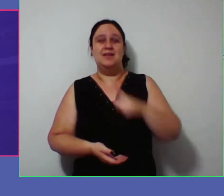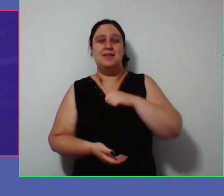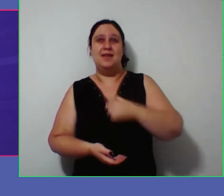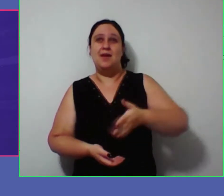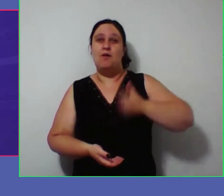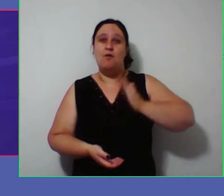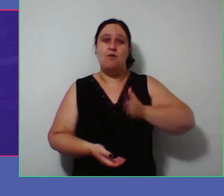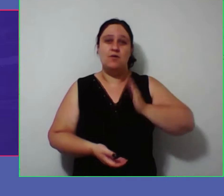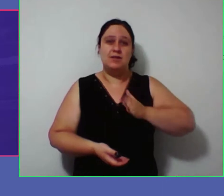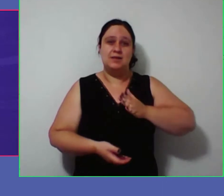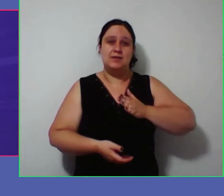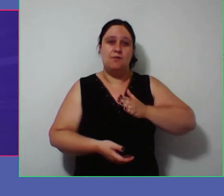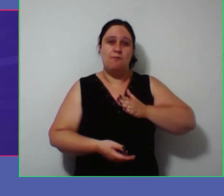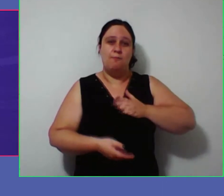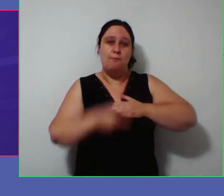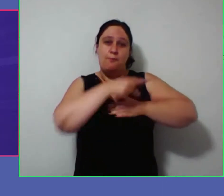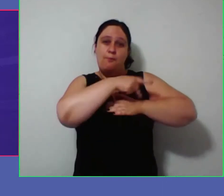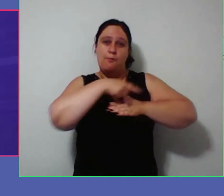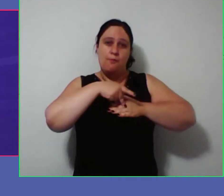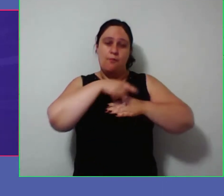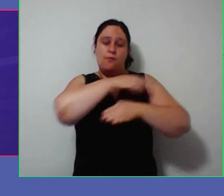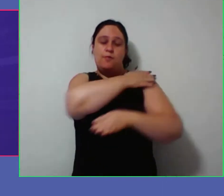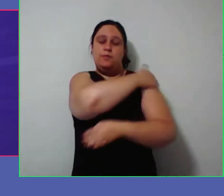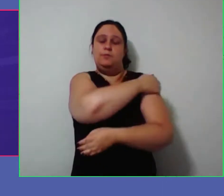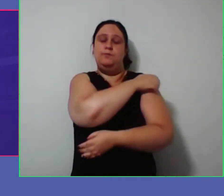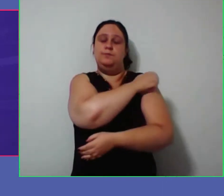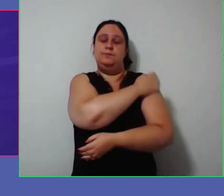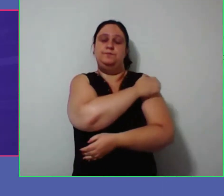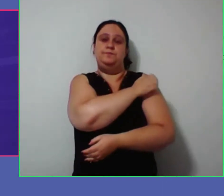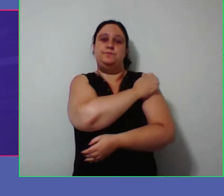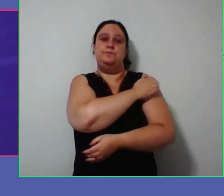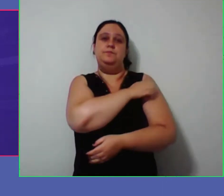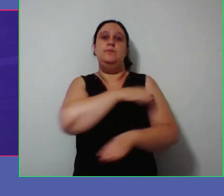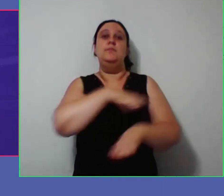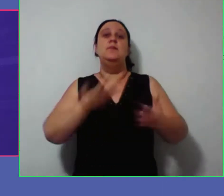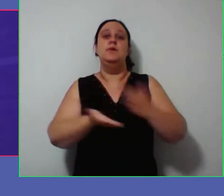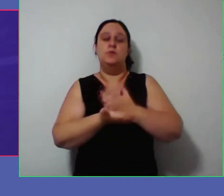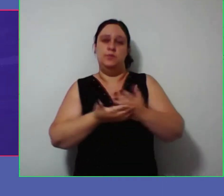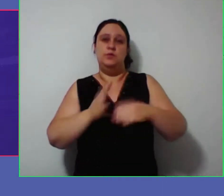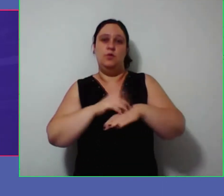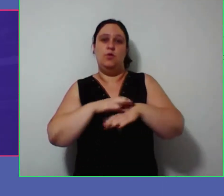quebrantado, e ele passou a curar, e ele passou a